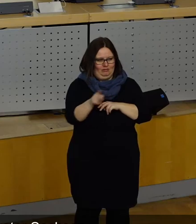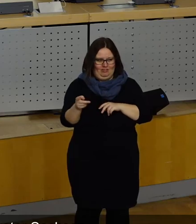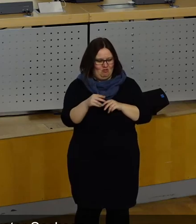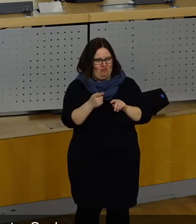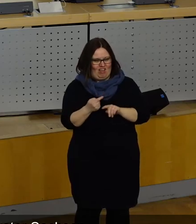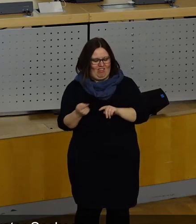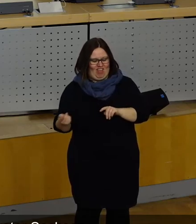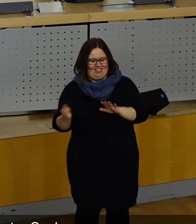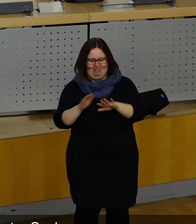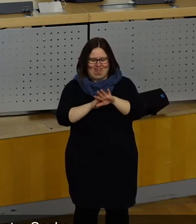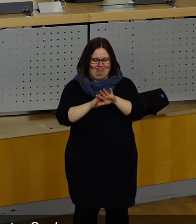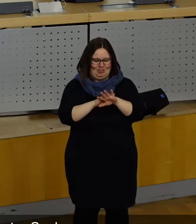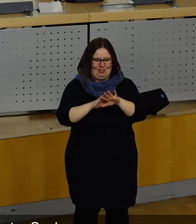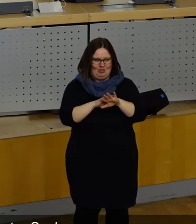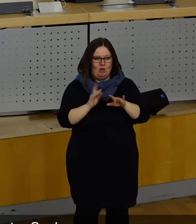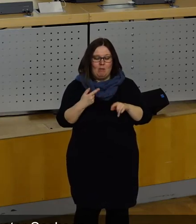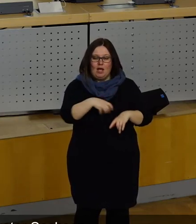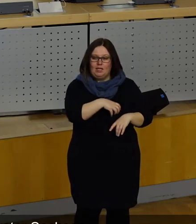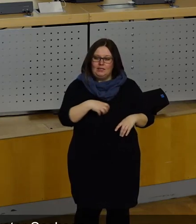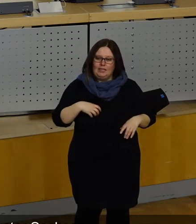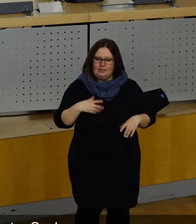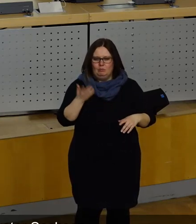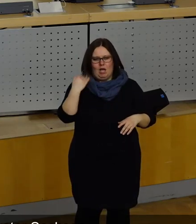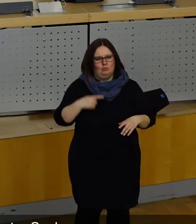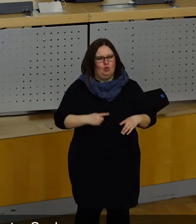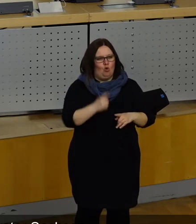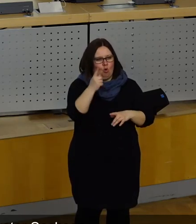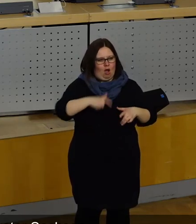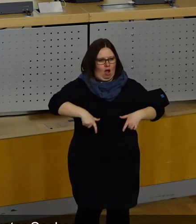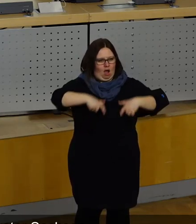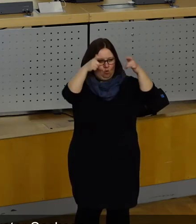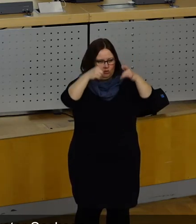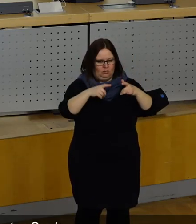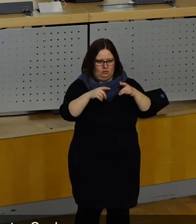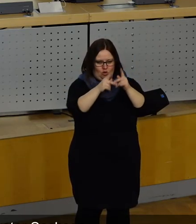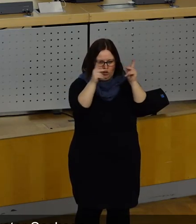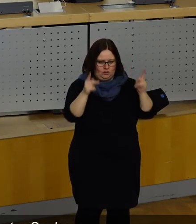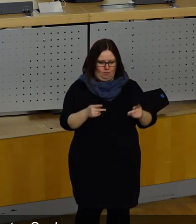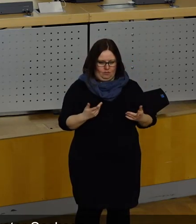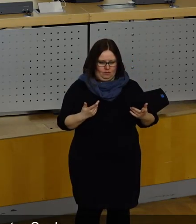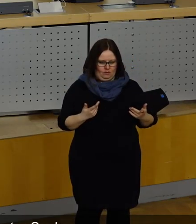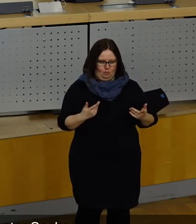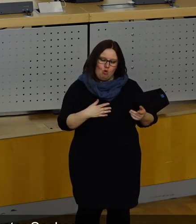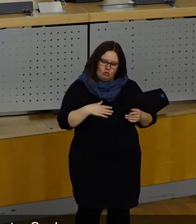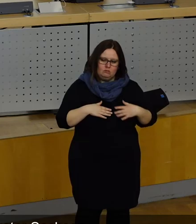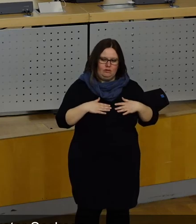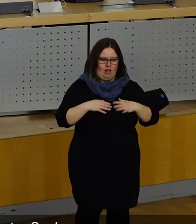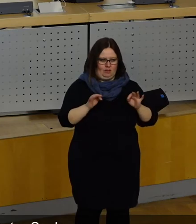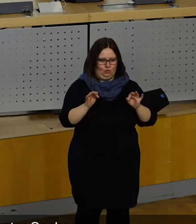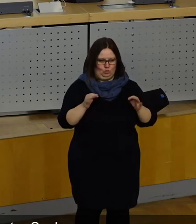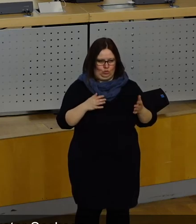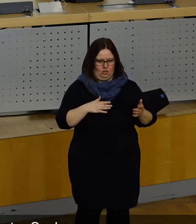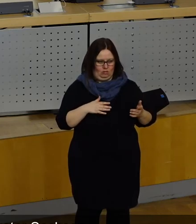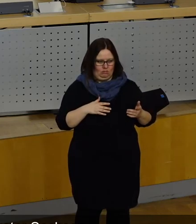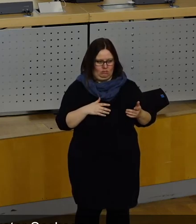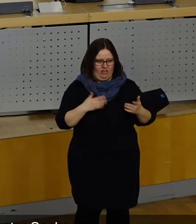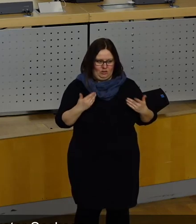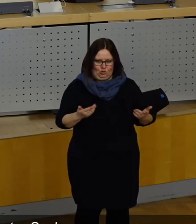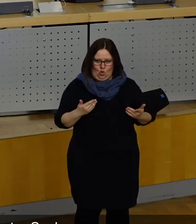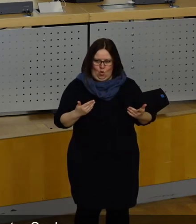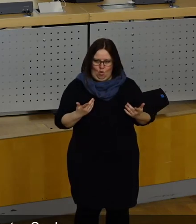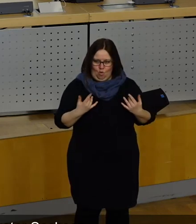weglassen. Dresden hat sich das Hochhauskonzept gegeben oder wird es sich geben. Das ist eine Sache, die wir erstmal sehr begrüßen, die begrüßenswert ist, weil